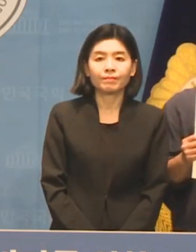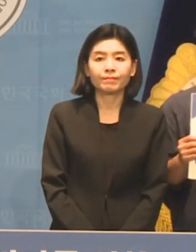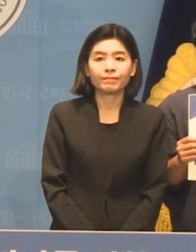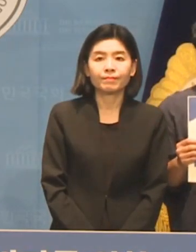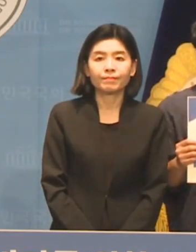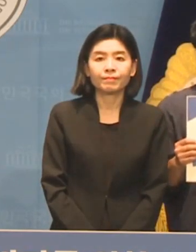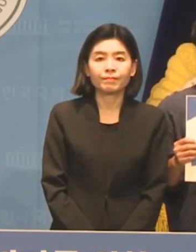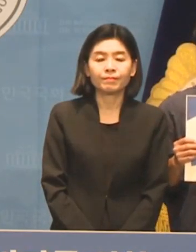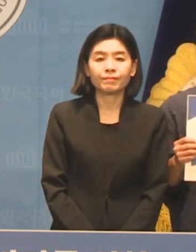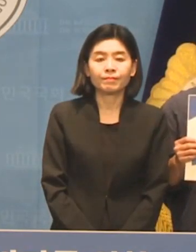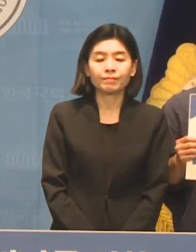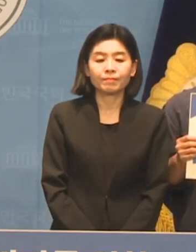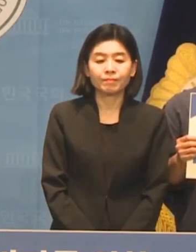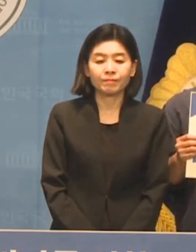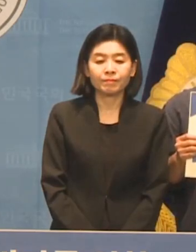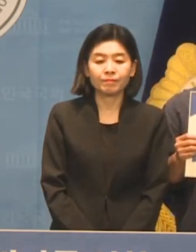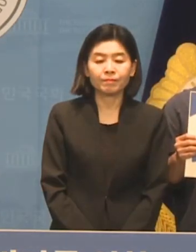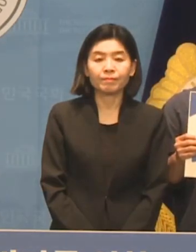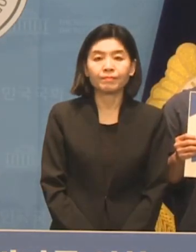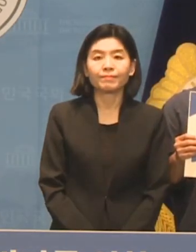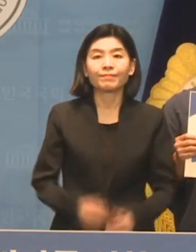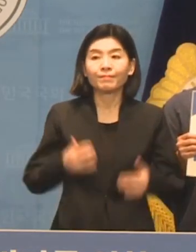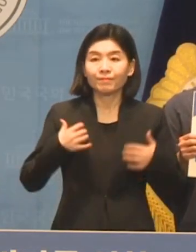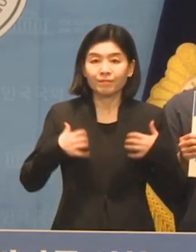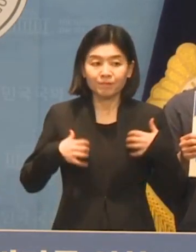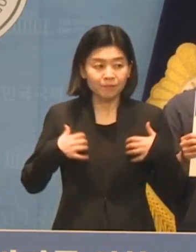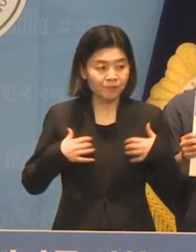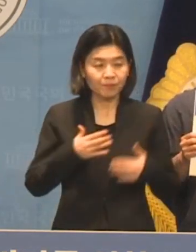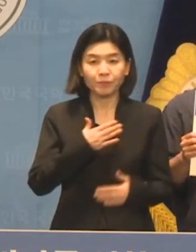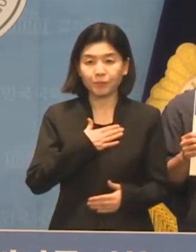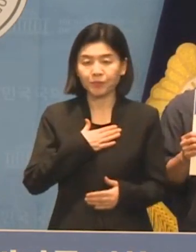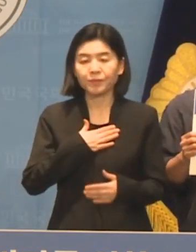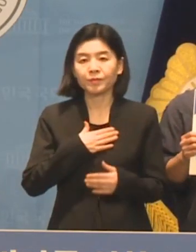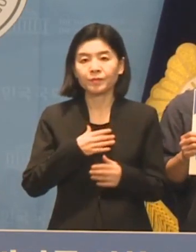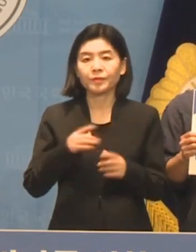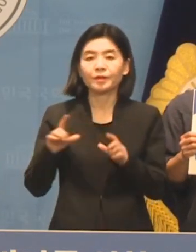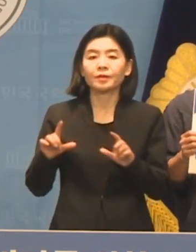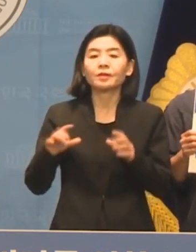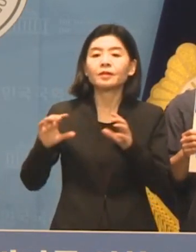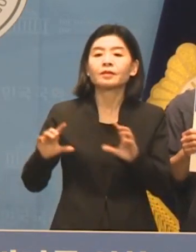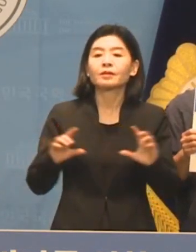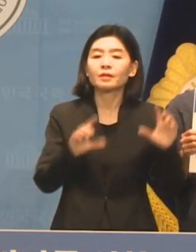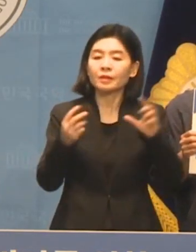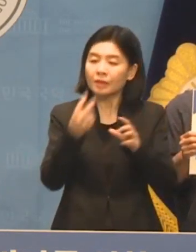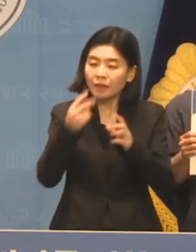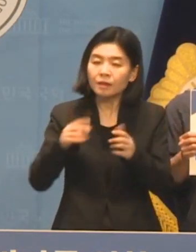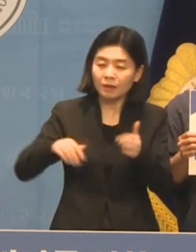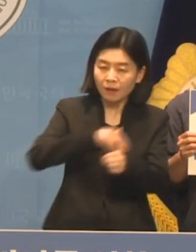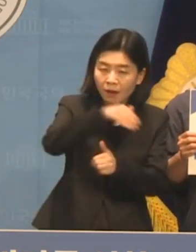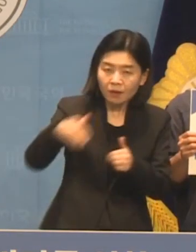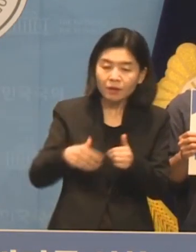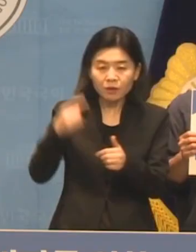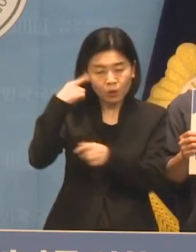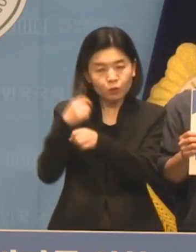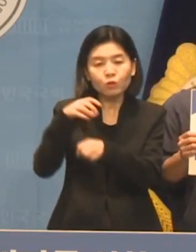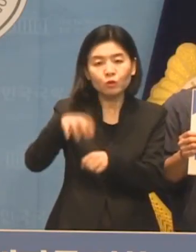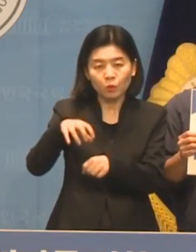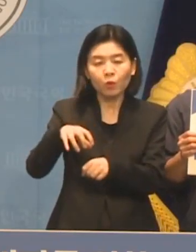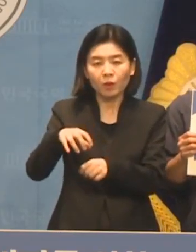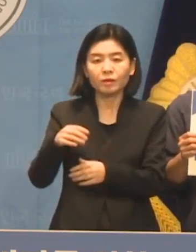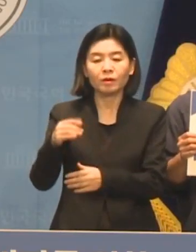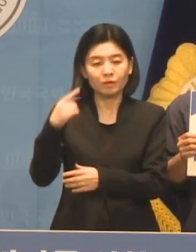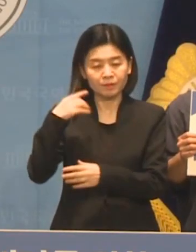네, 시작하겠습니다. 네, 반갑습니다. 저는 생태지평연구소에서 일하고 있는 강은주라고 합니다.